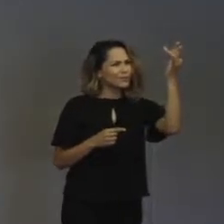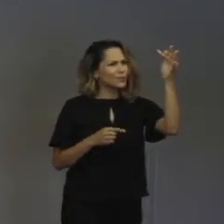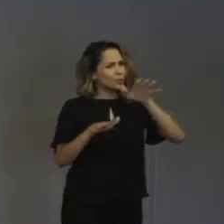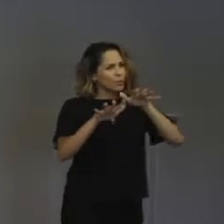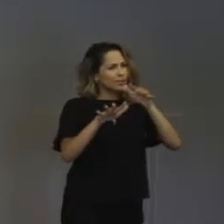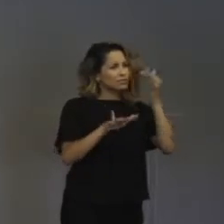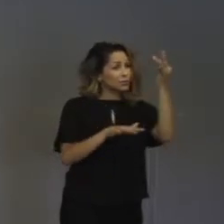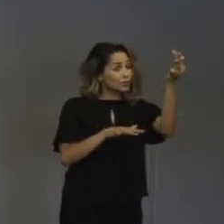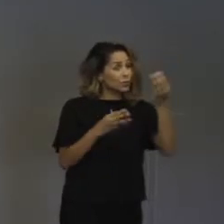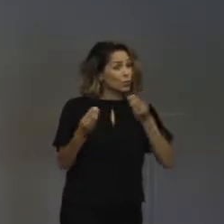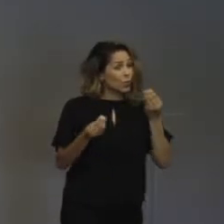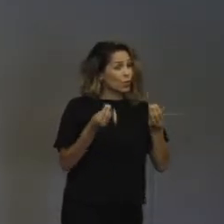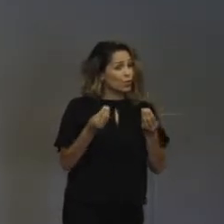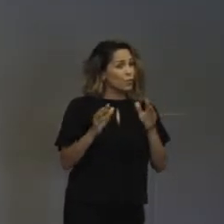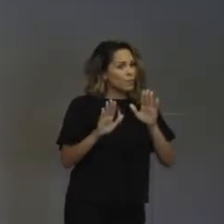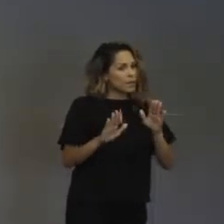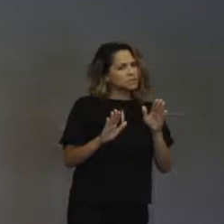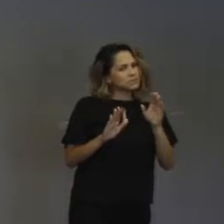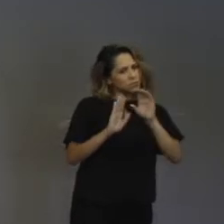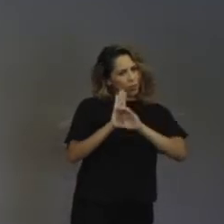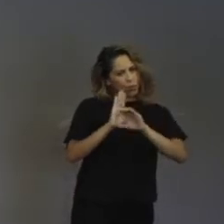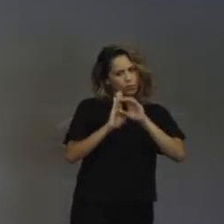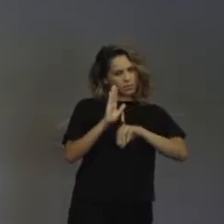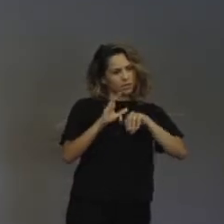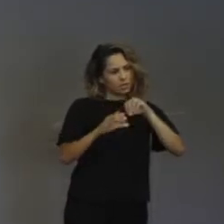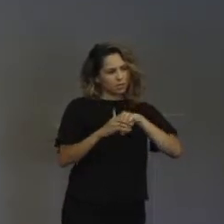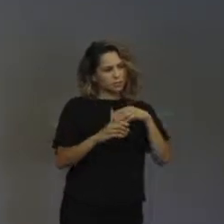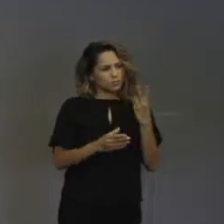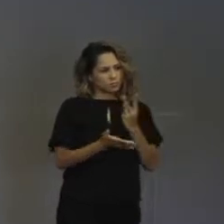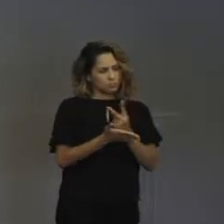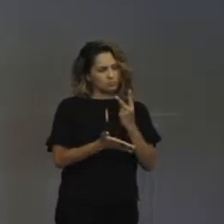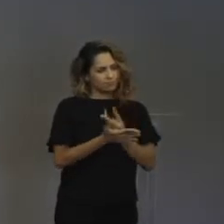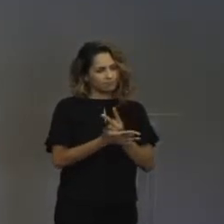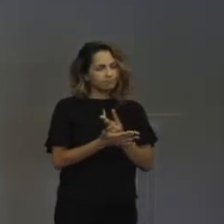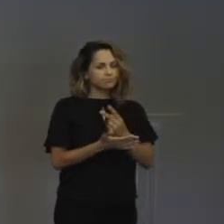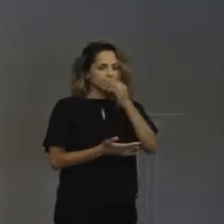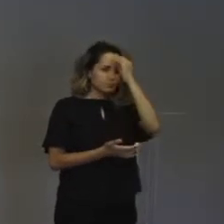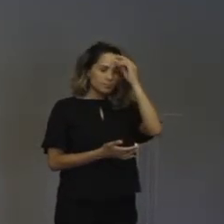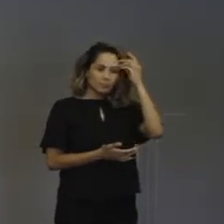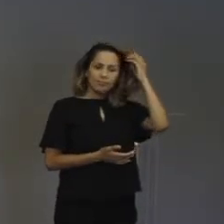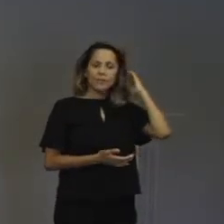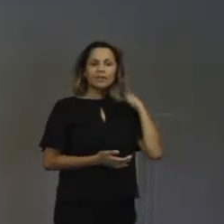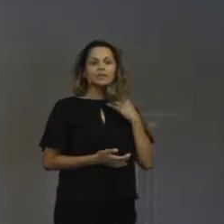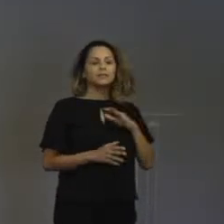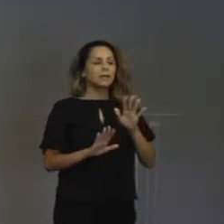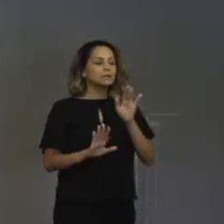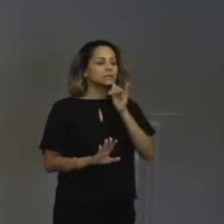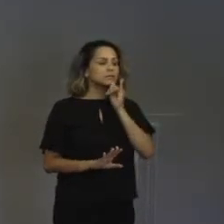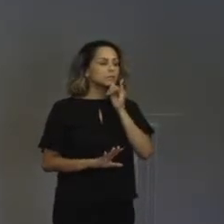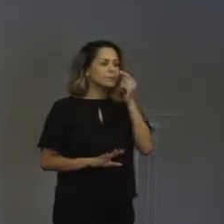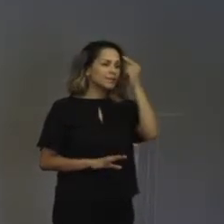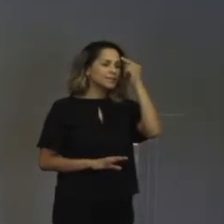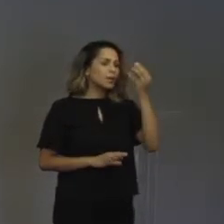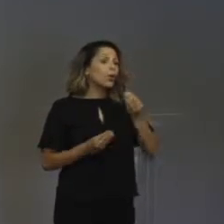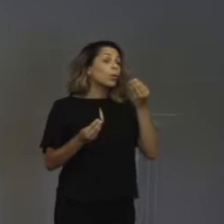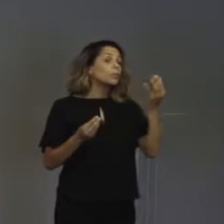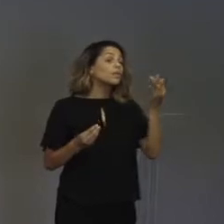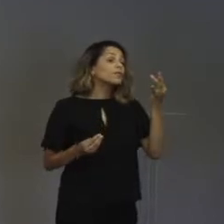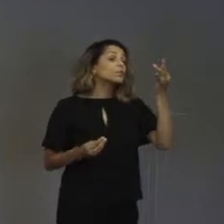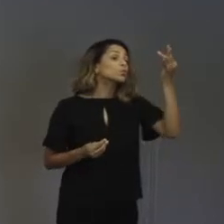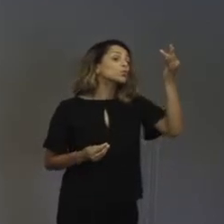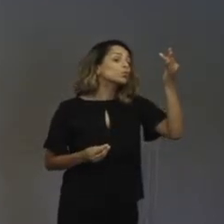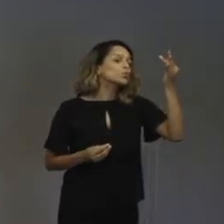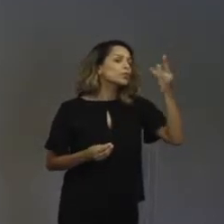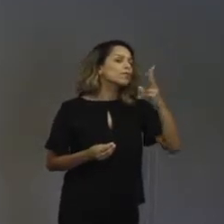né? Mas vamos falar nesse conceito, que é bastante conversado. A gente não sabe o que vai ser essa intermodalidade, né? Há